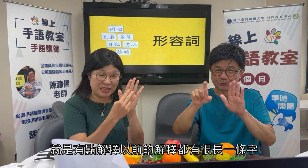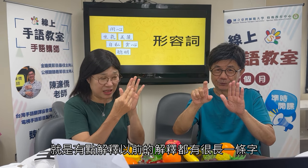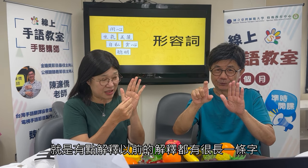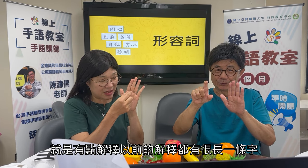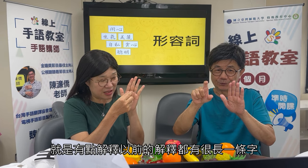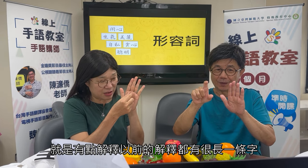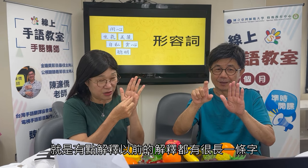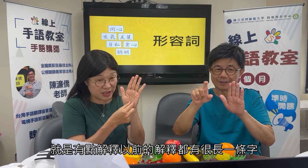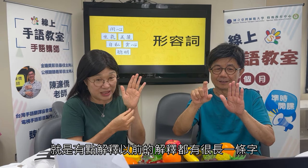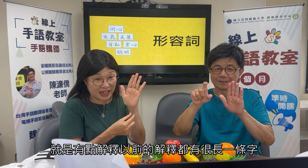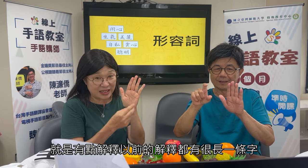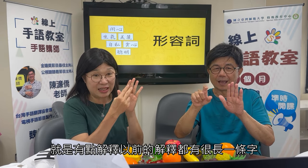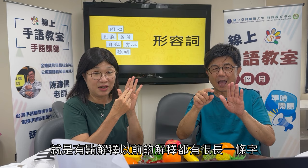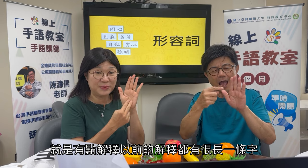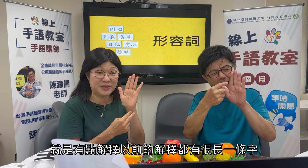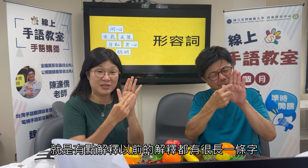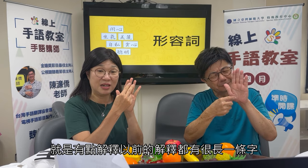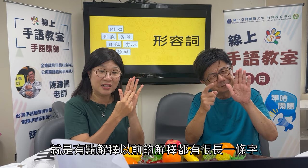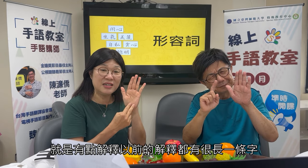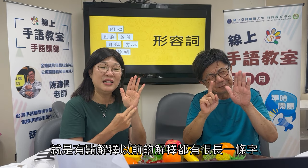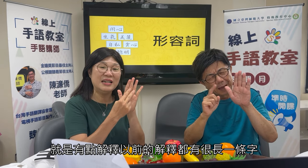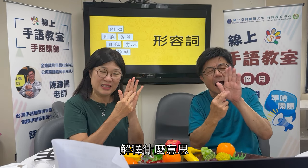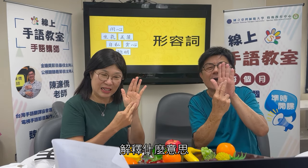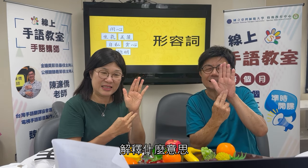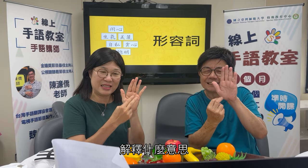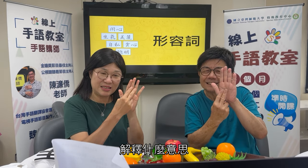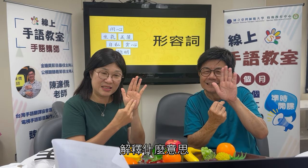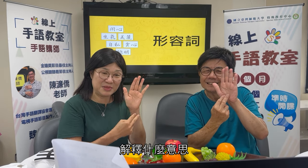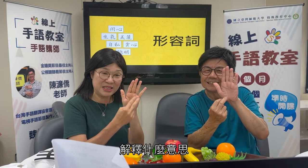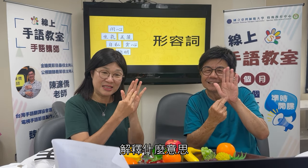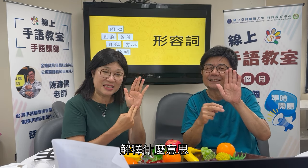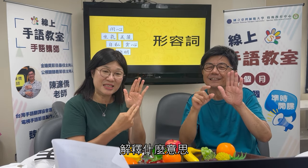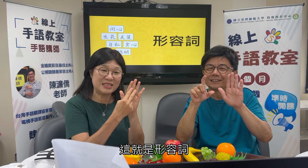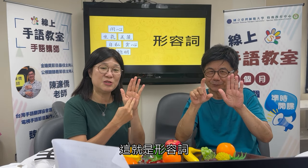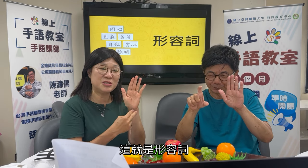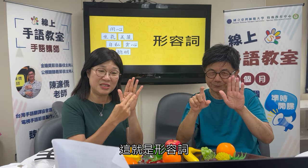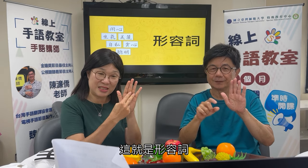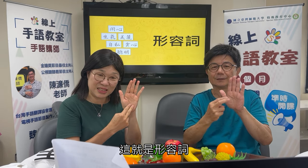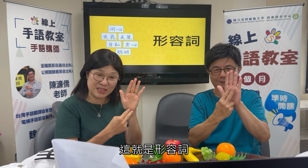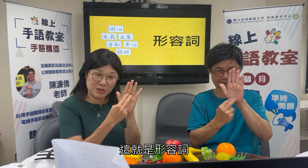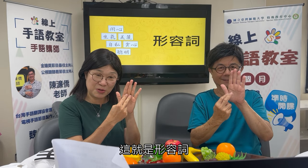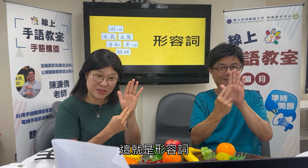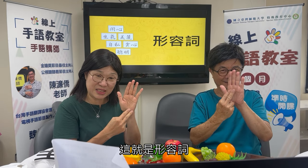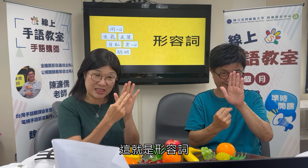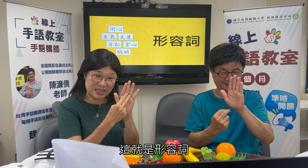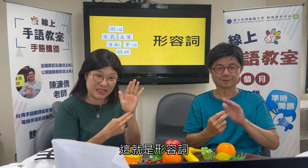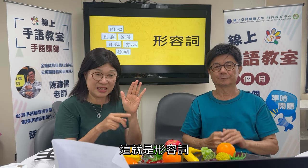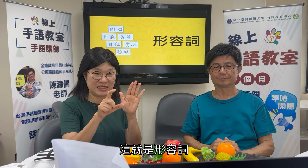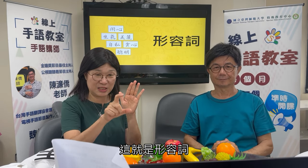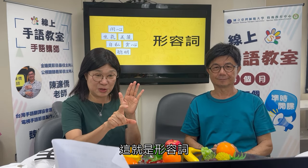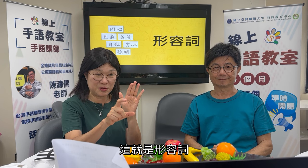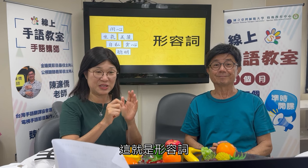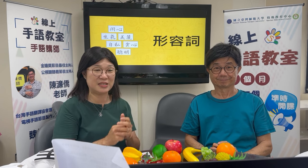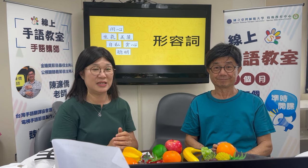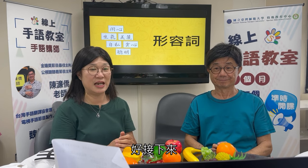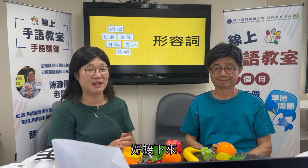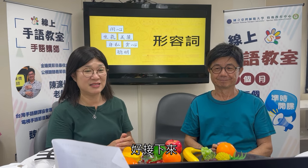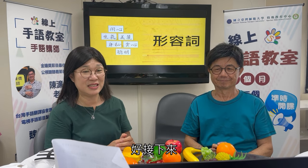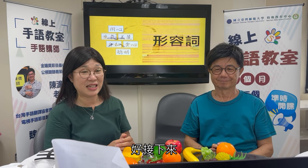的解释都有很长一条字，解释什么意思，这就是形容词，形容词。好，接下